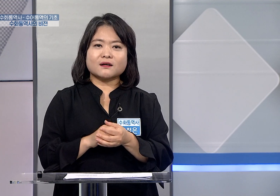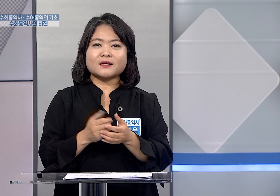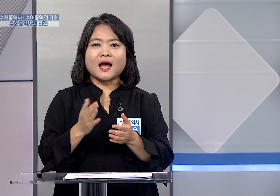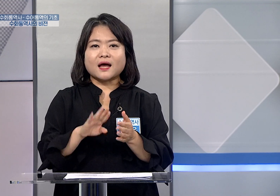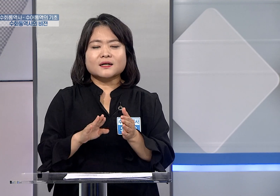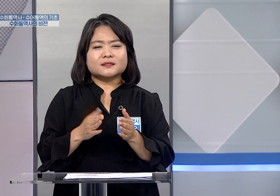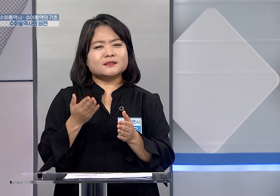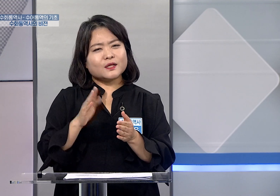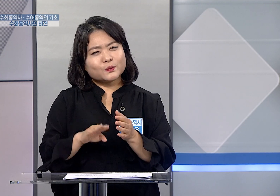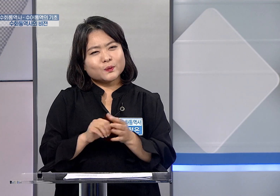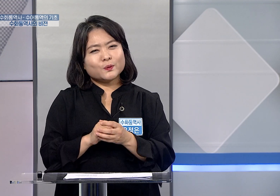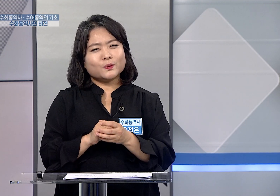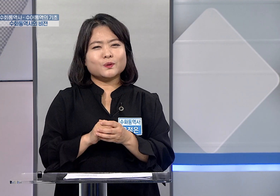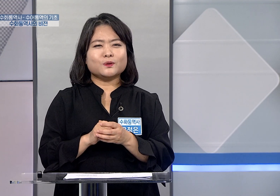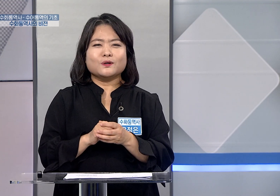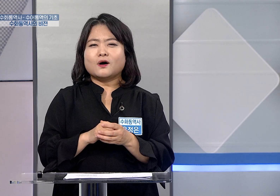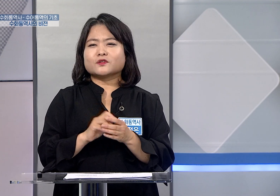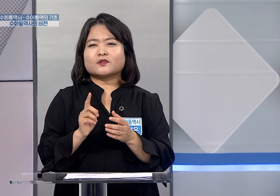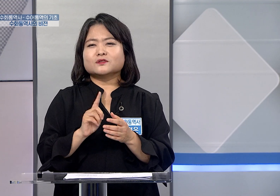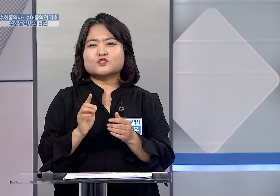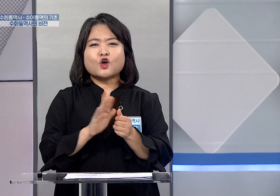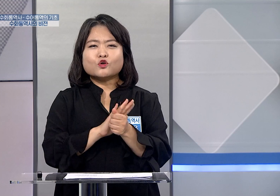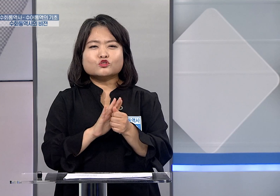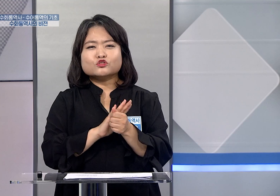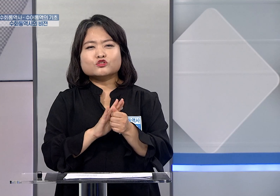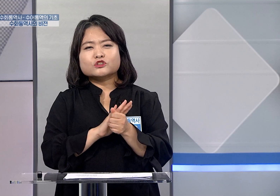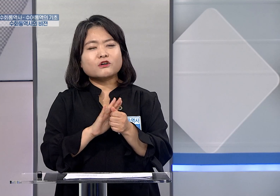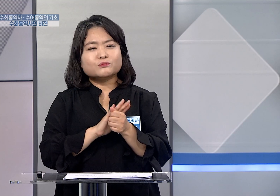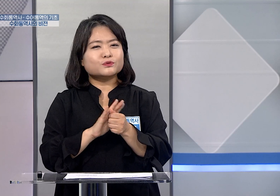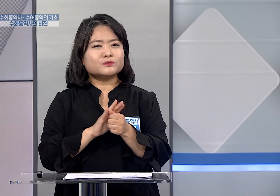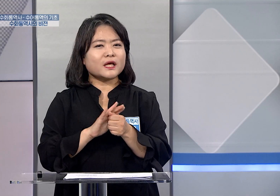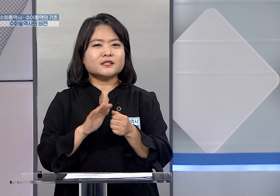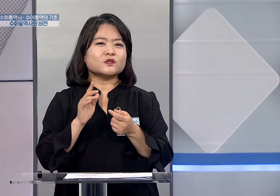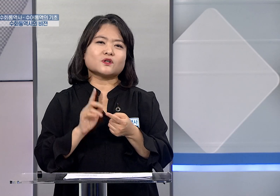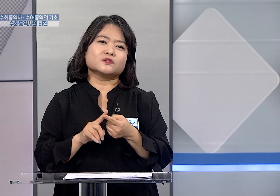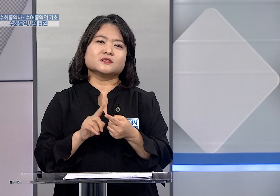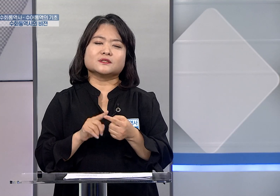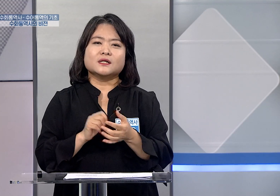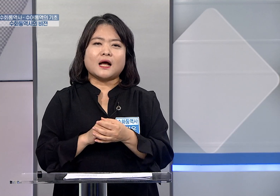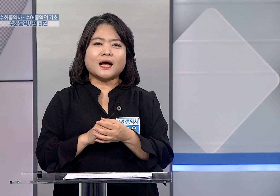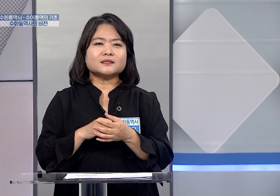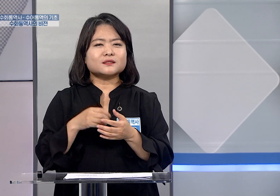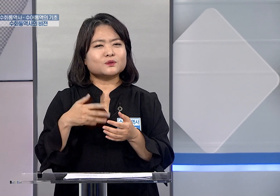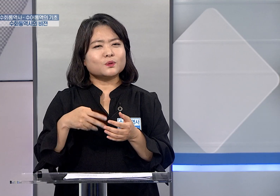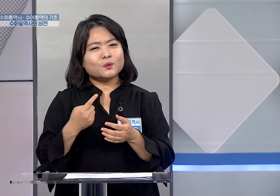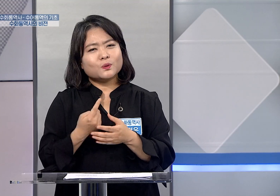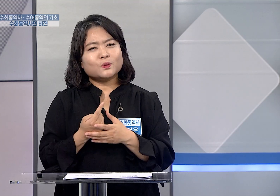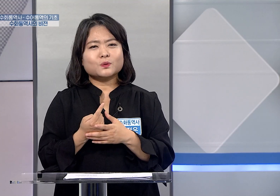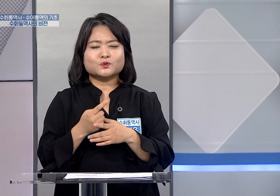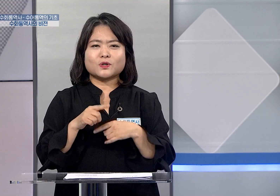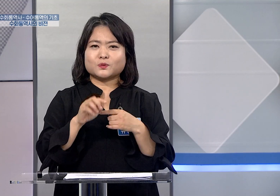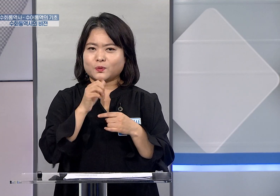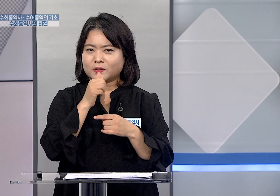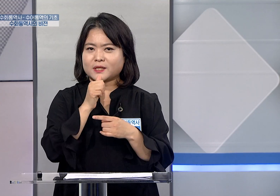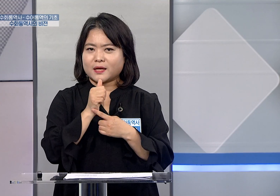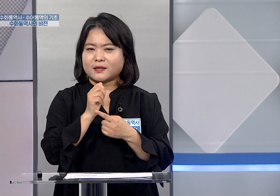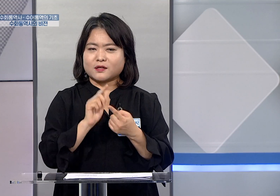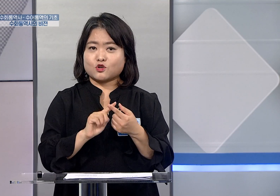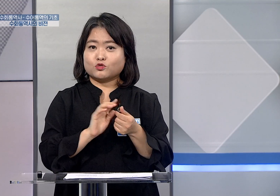그러나 그래도 어떤 처우적인 부분에 있어서는 아직도 수화통역사에 대한